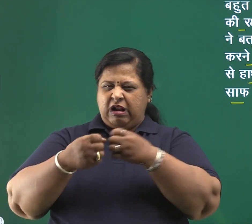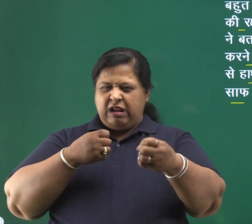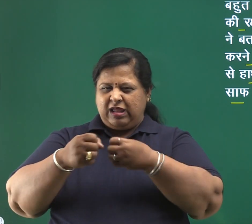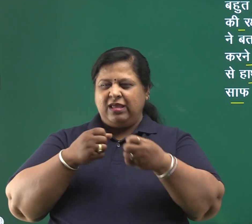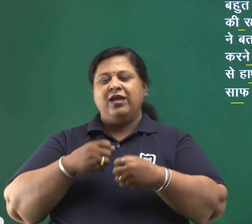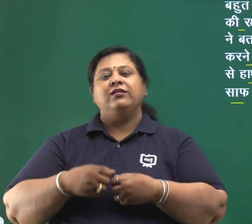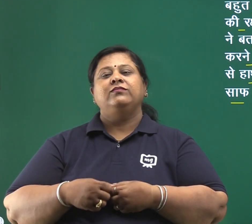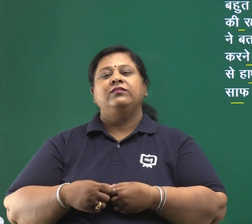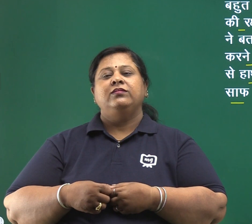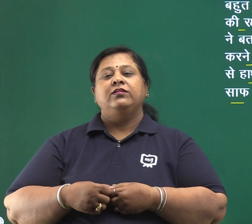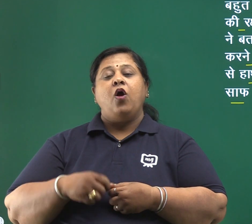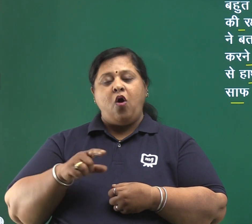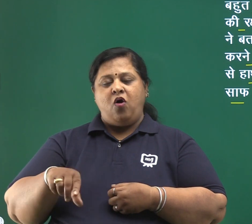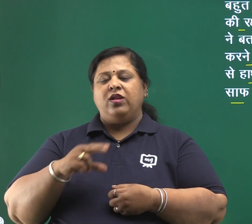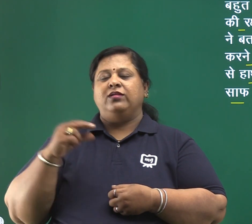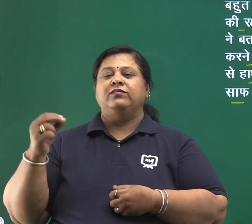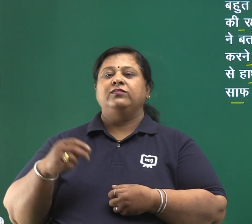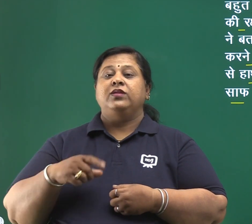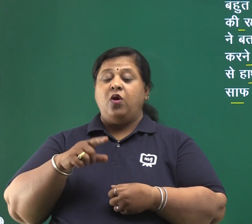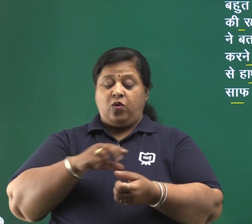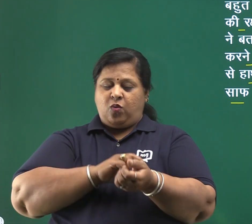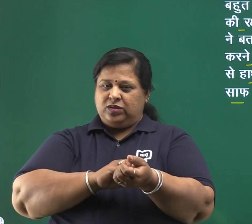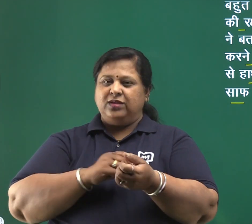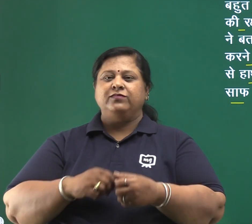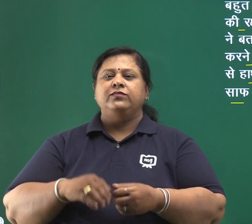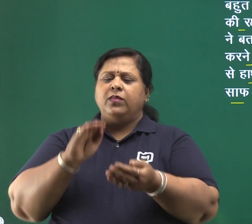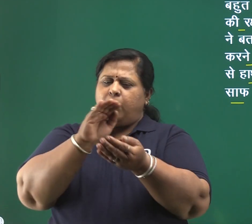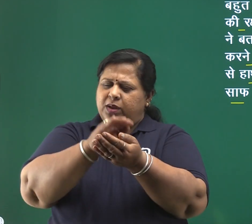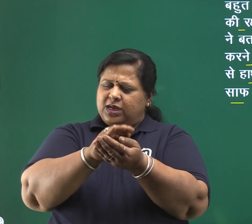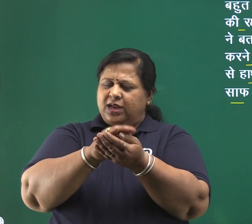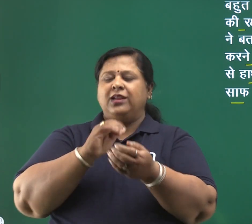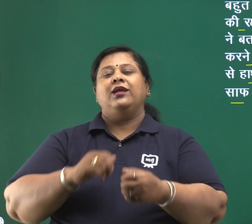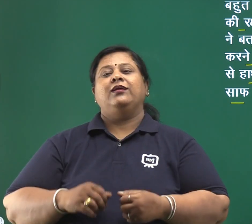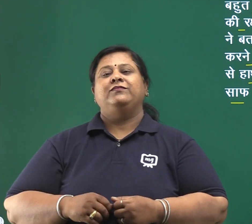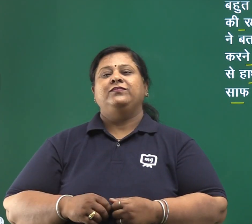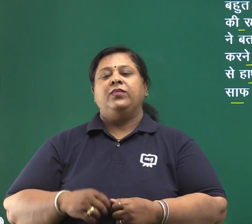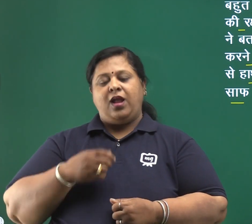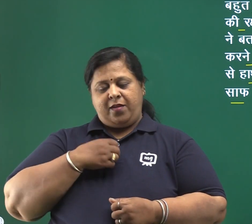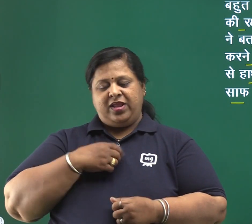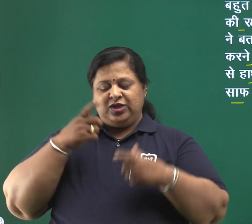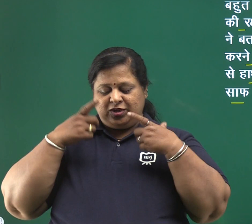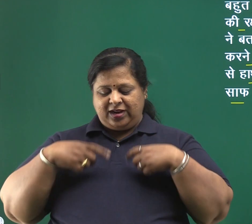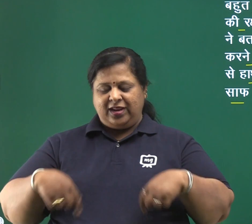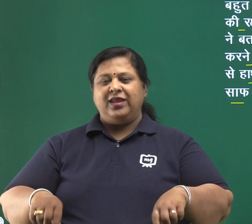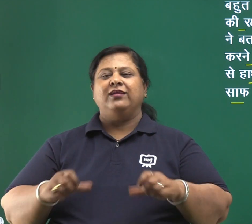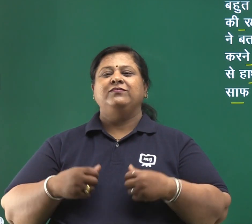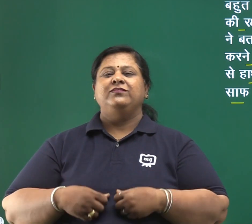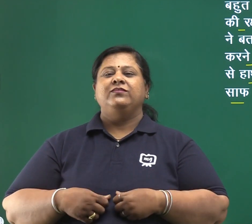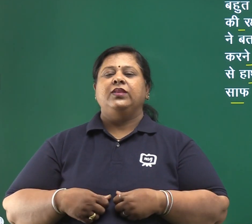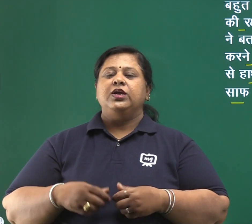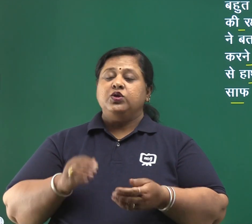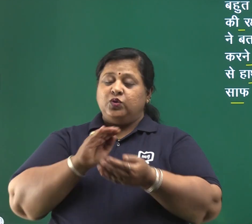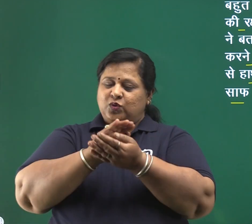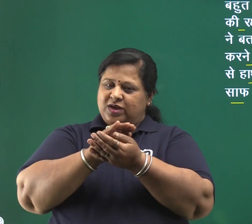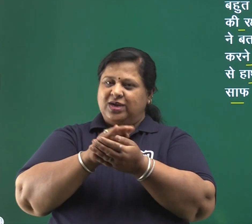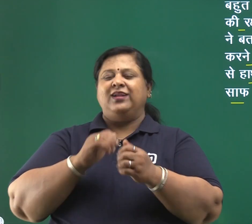लिए और रोगों से बचाने के लिए हमारे शरीर की